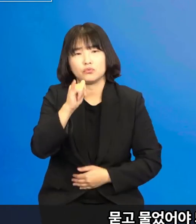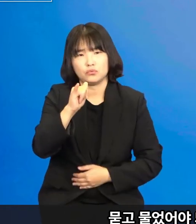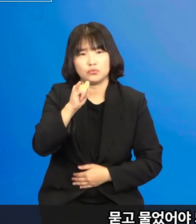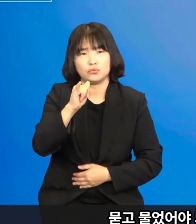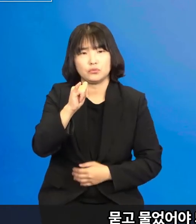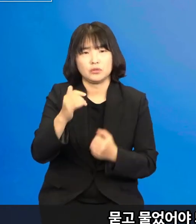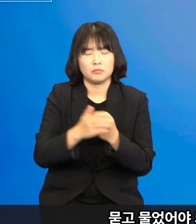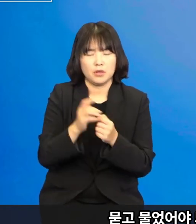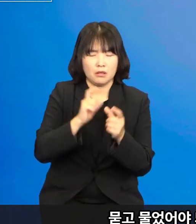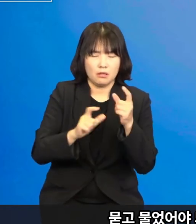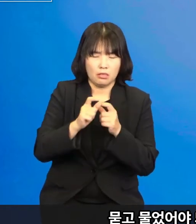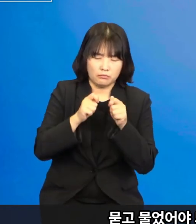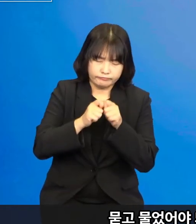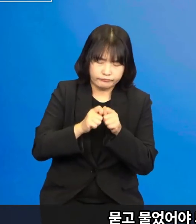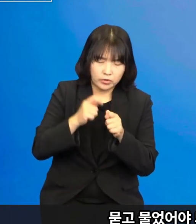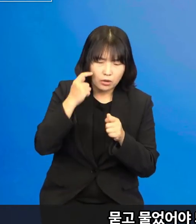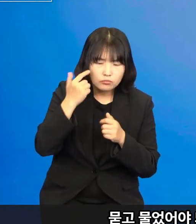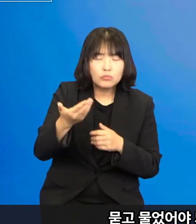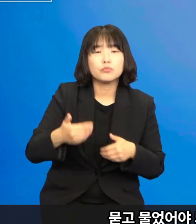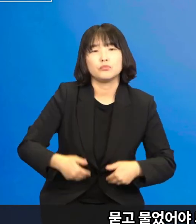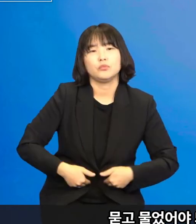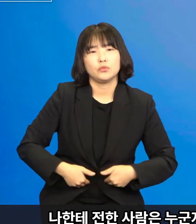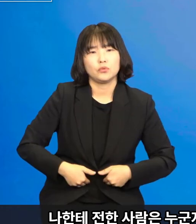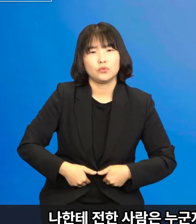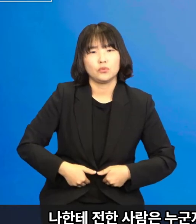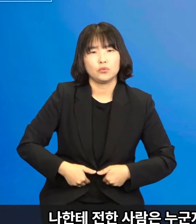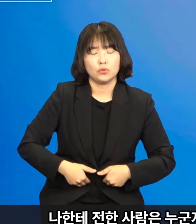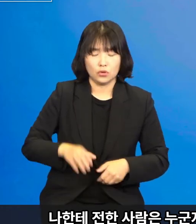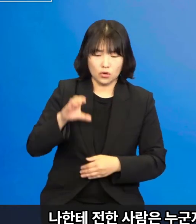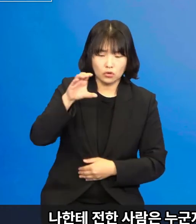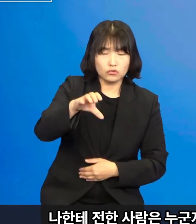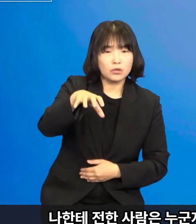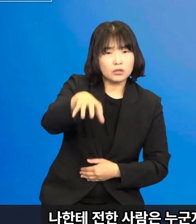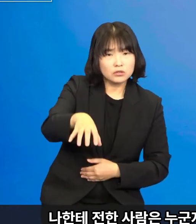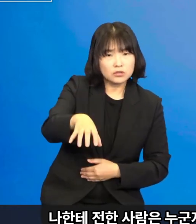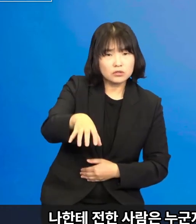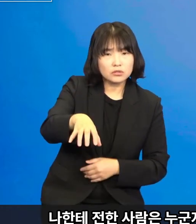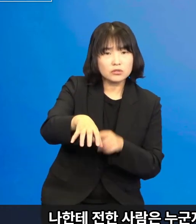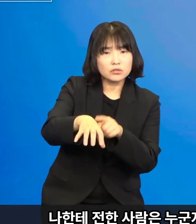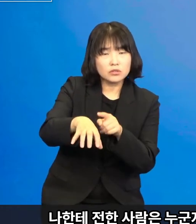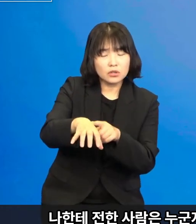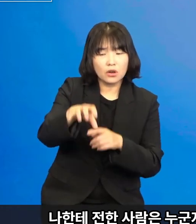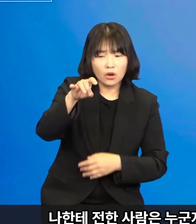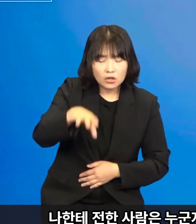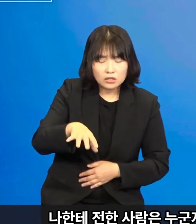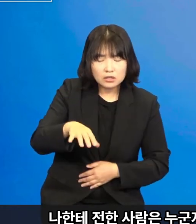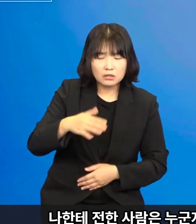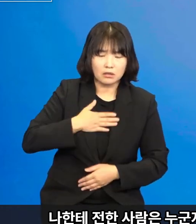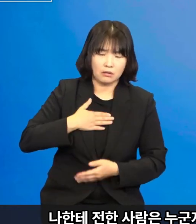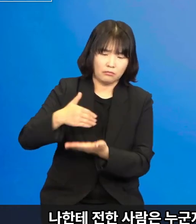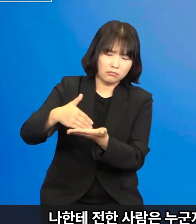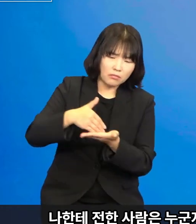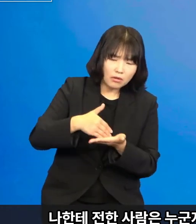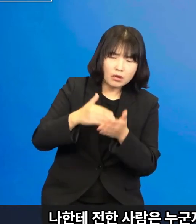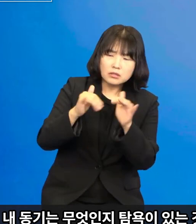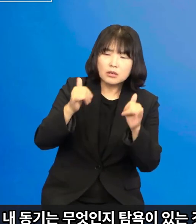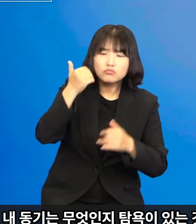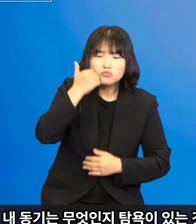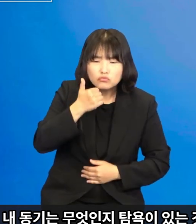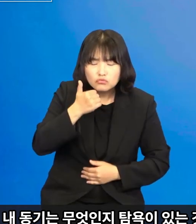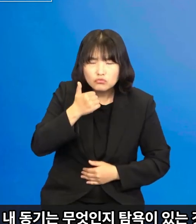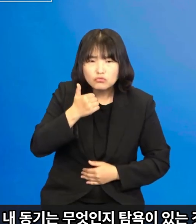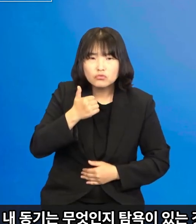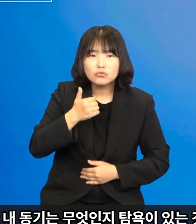묻고 물었어야 되죠. 이 투자 처가 어딘지, 나한테 재난 사람은 누군지, 내가 왜 이 돈을 불리려고 하는지,